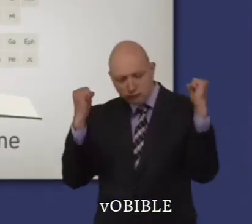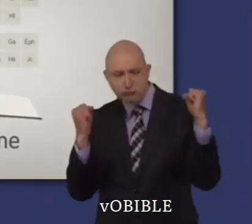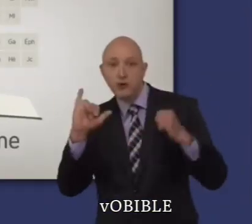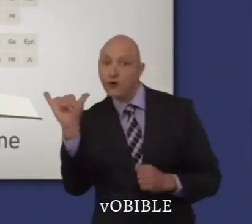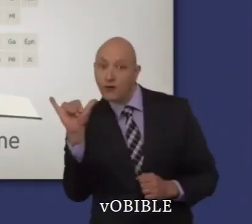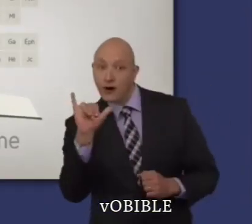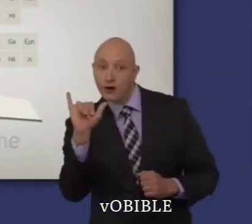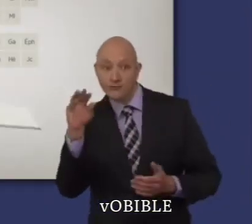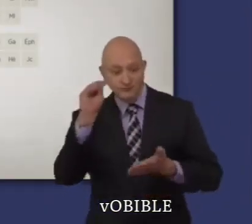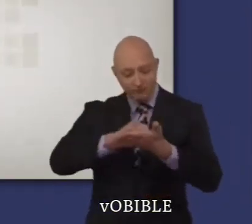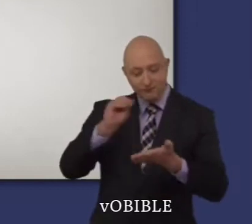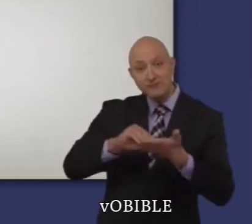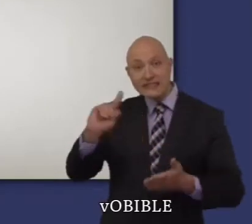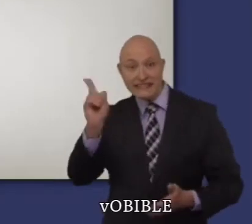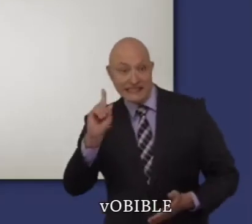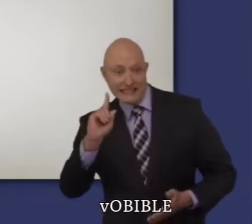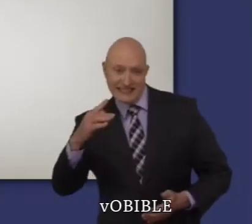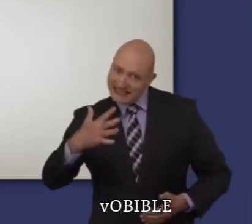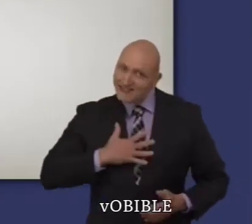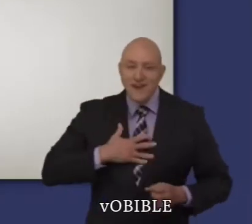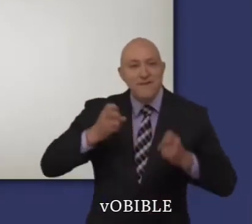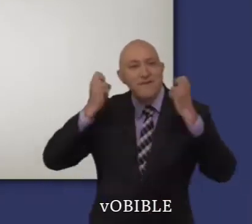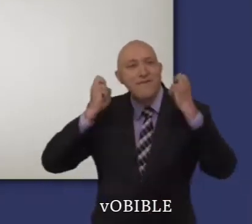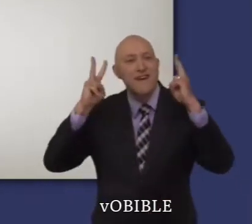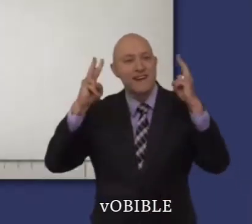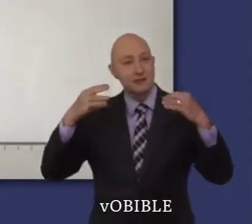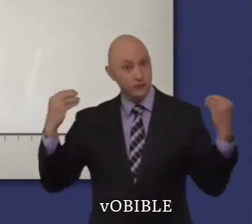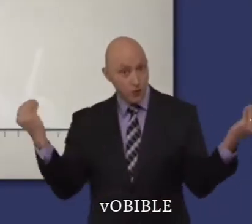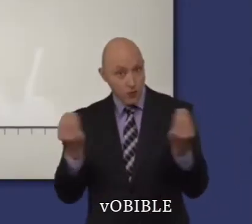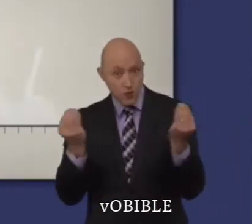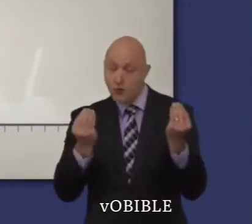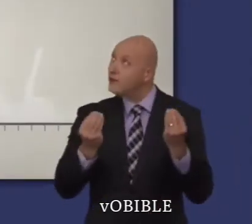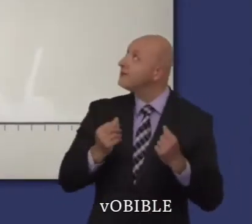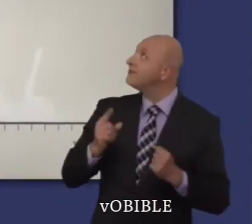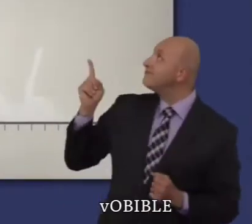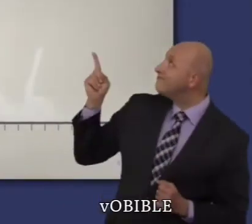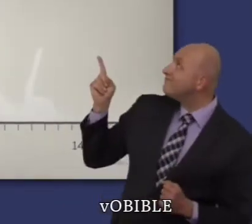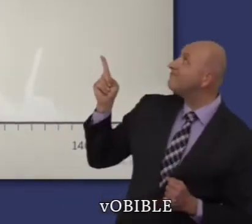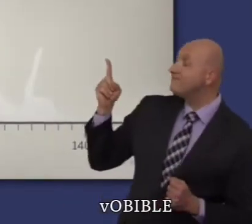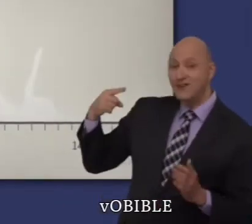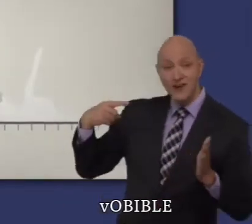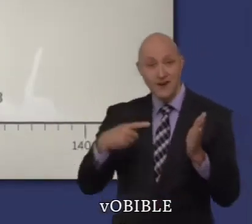promise bien plus belle, le monde nouveau gouverné par le royaume de Dieu.